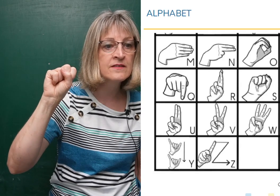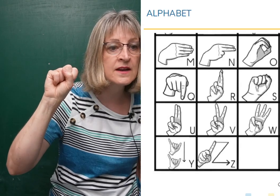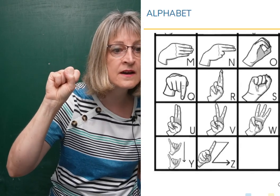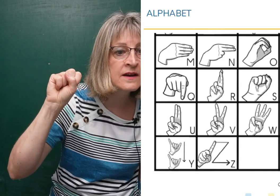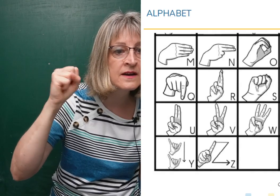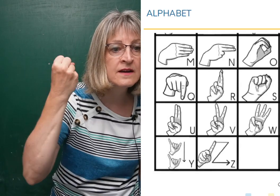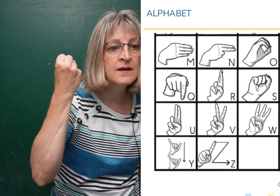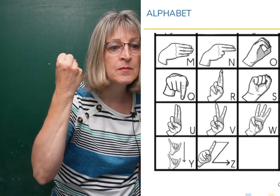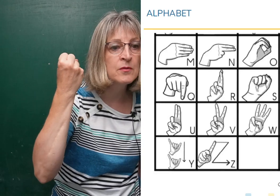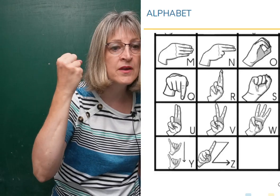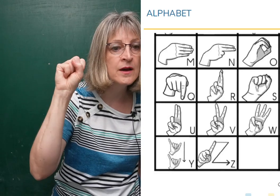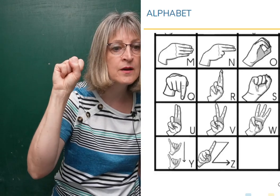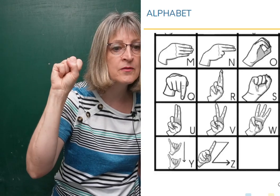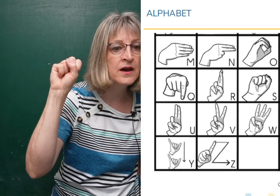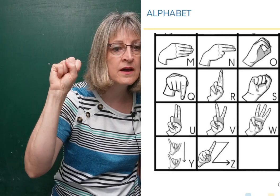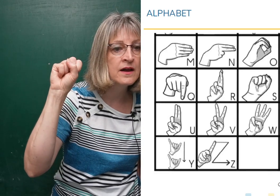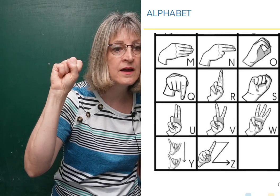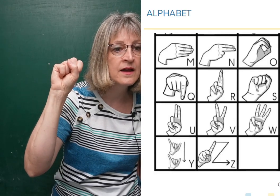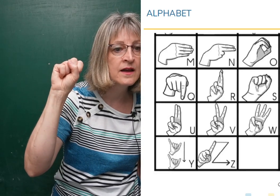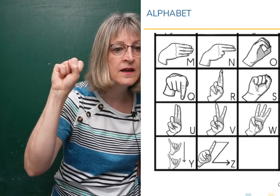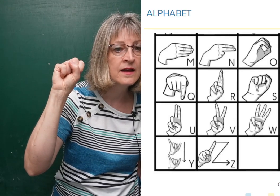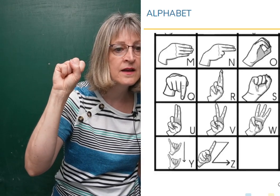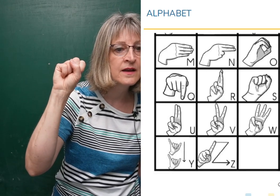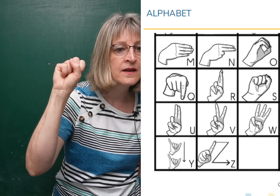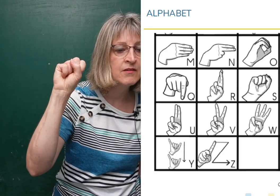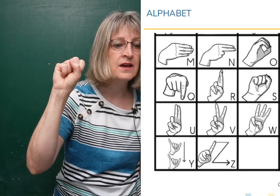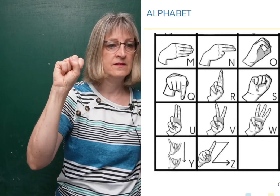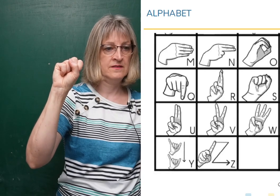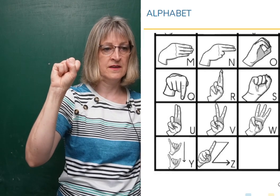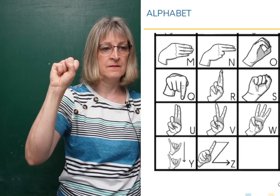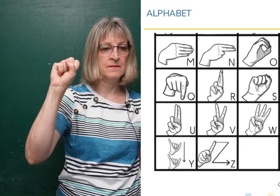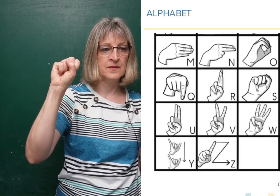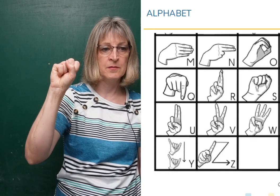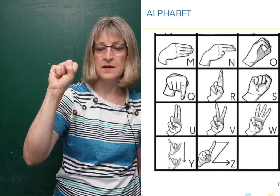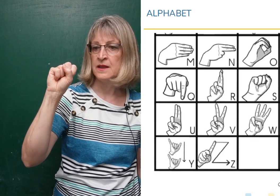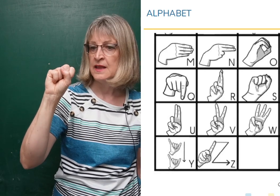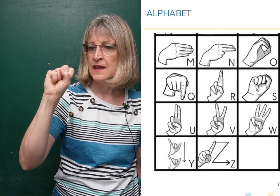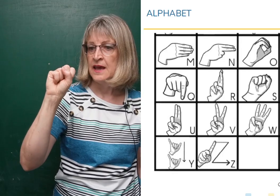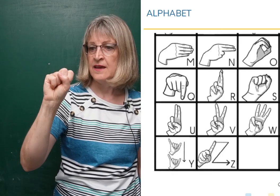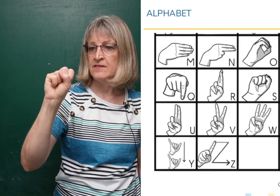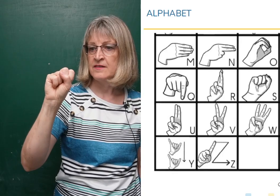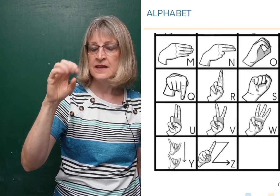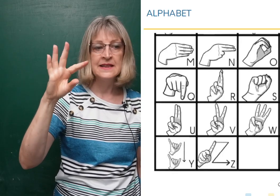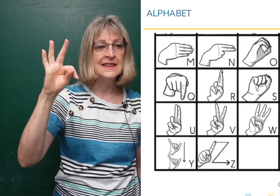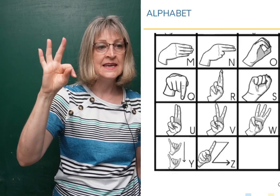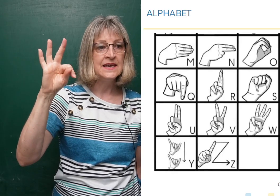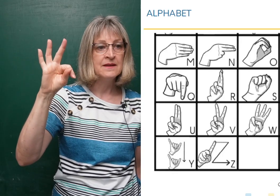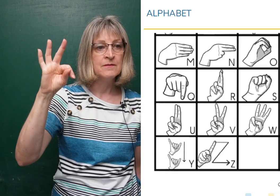Axel, pas comme ça, comme ça. Voilà, c'est ça. Très bien. S, T. Vous vous